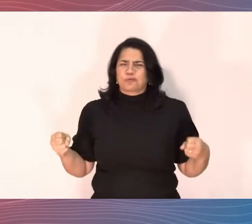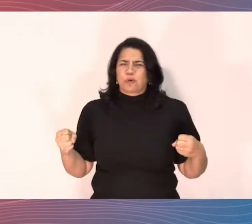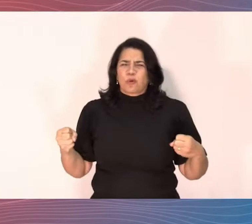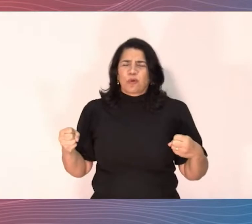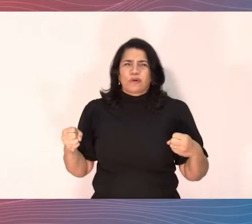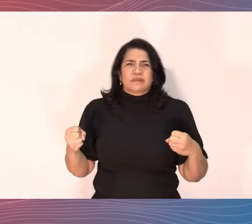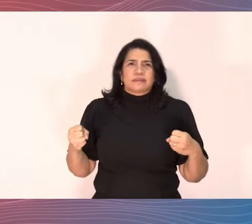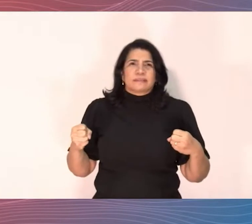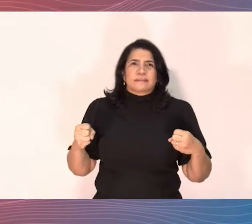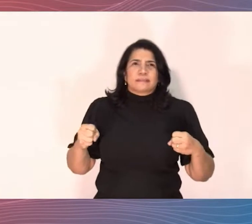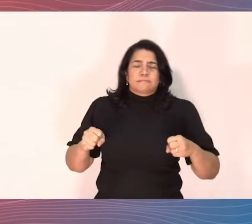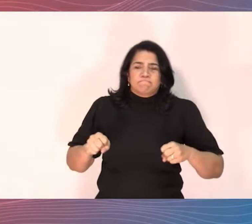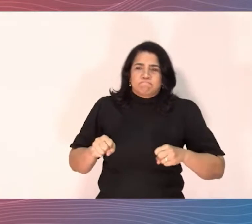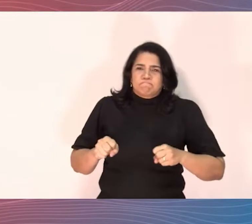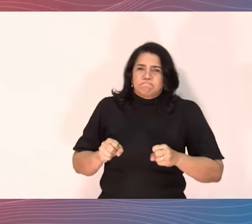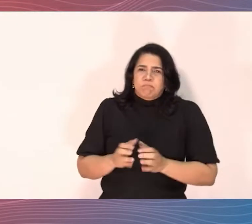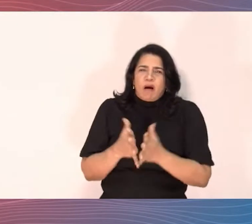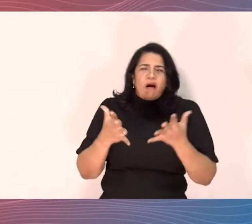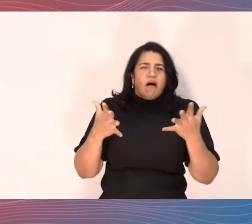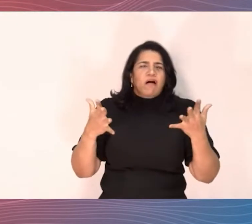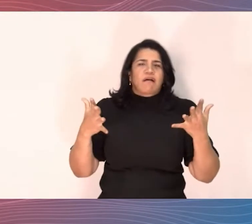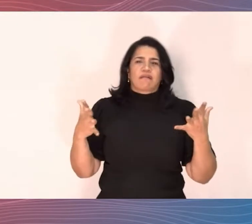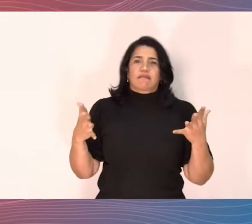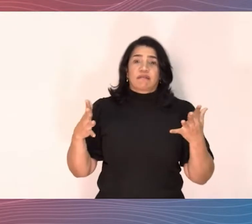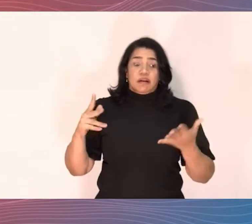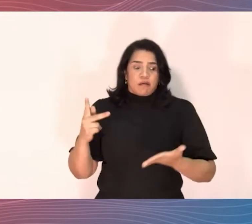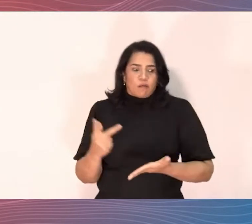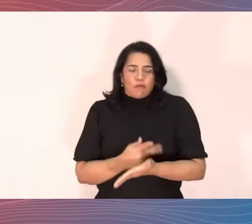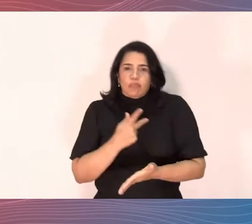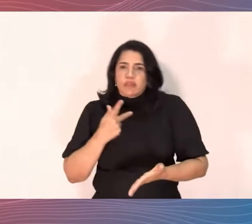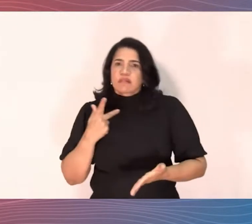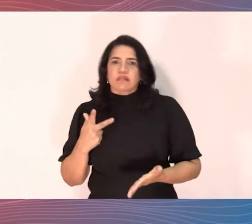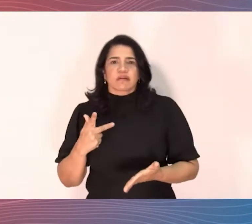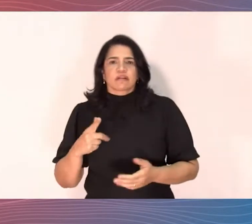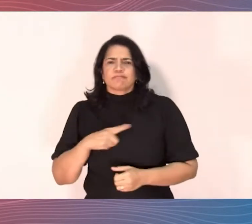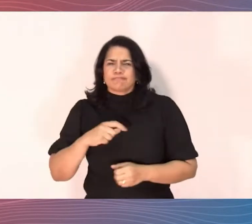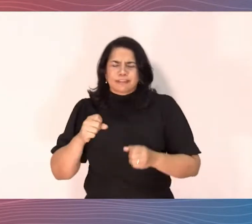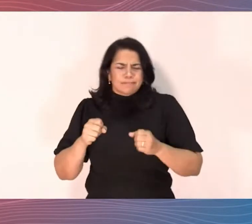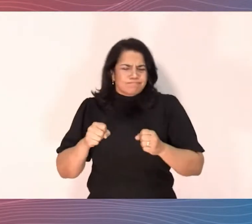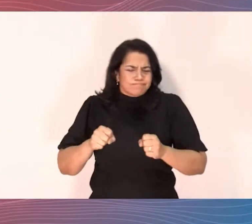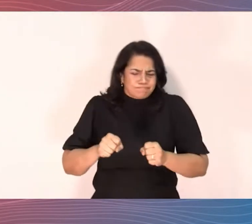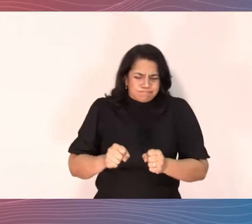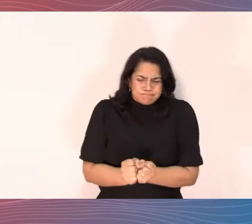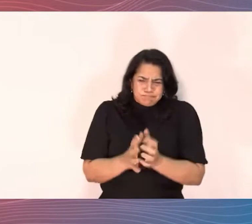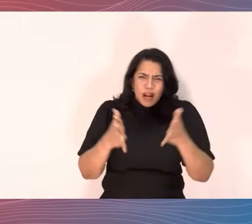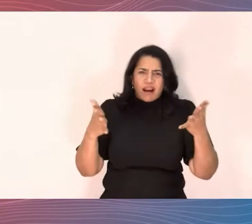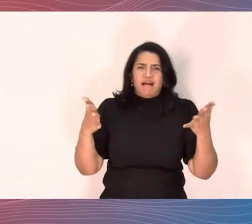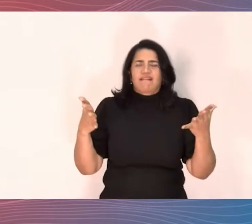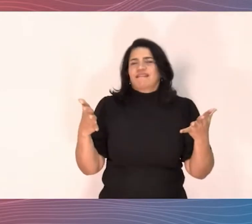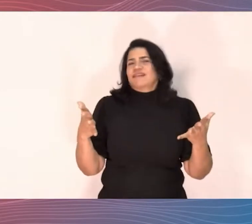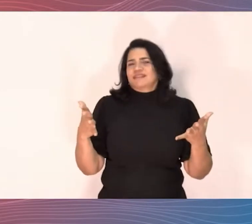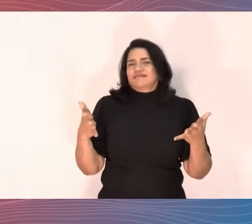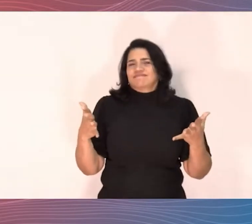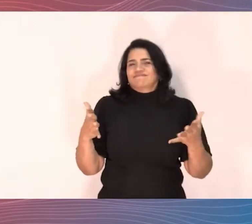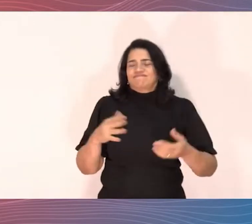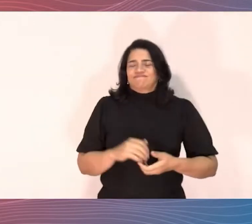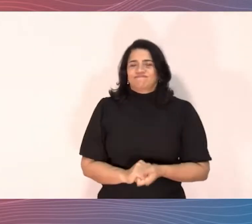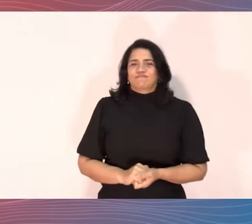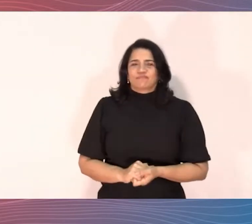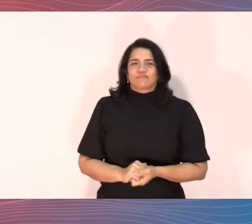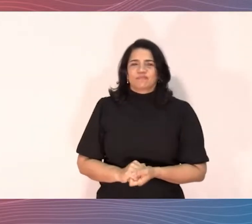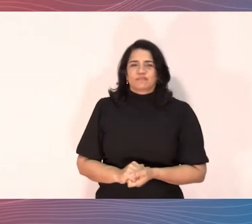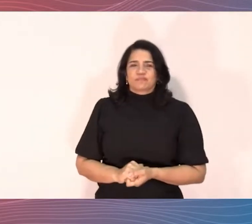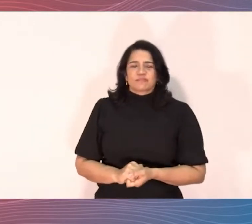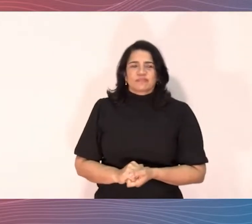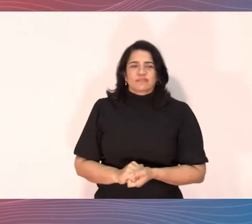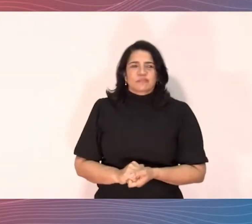Nós vimos a palavra profética trabalhando, fazendo milagres entre nós, mudando a nossa vida.